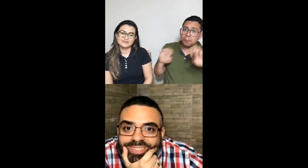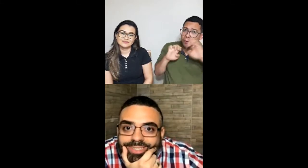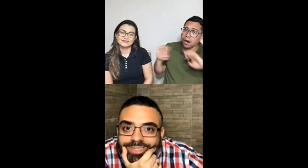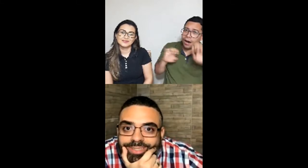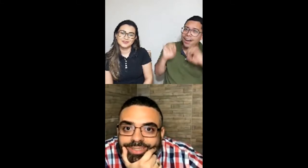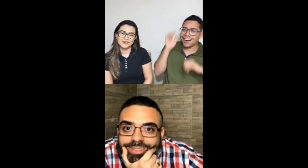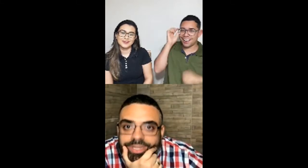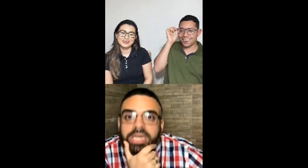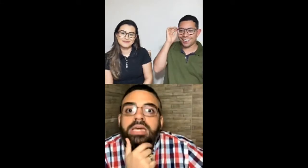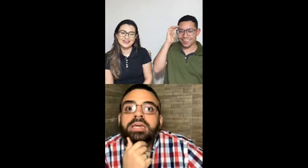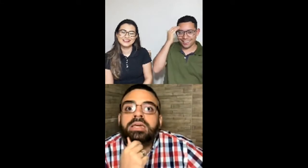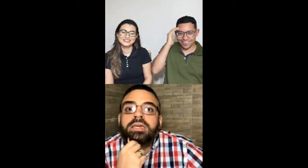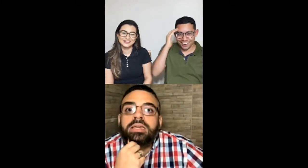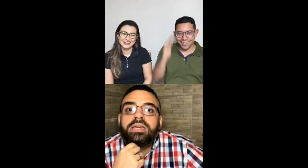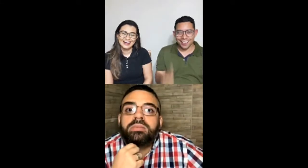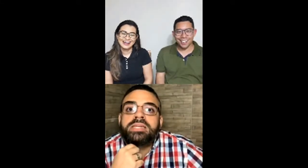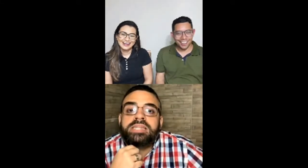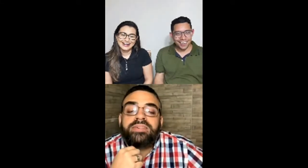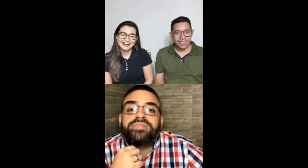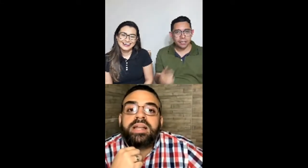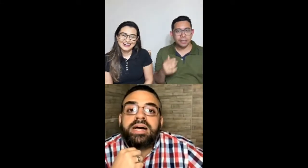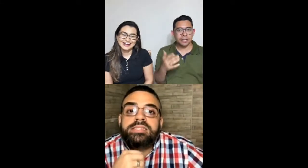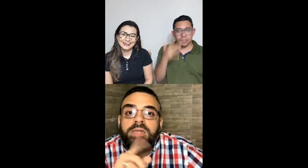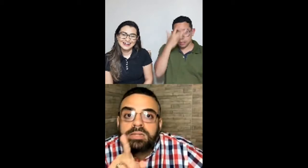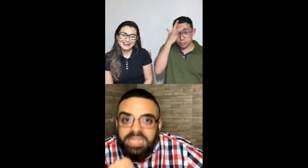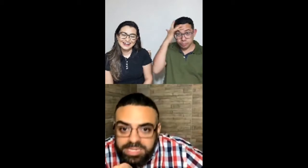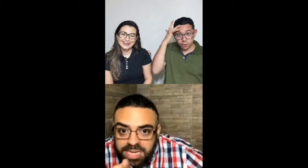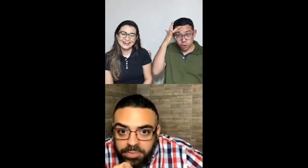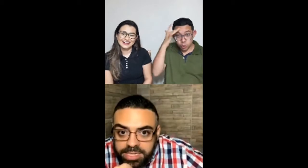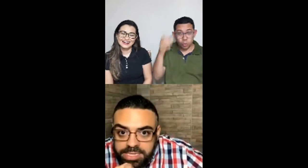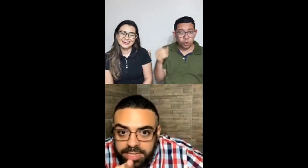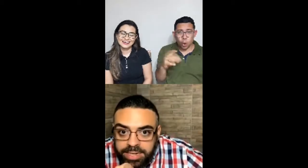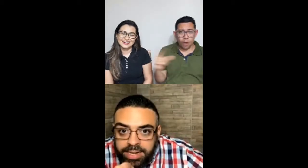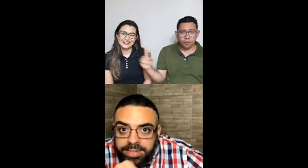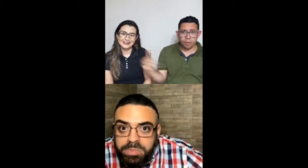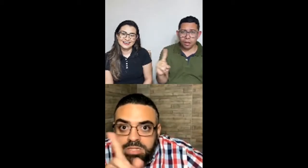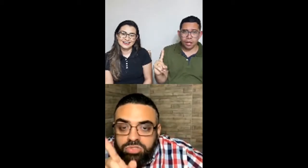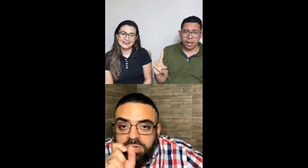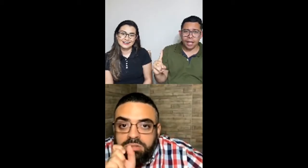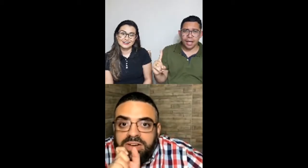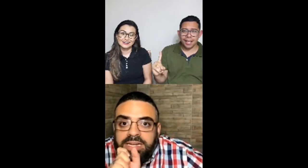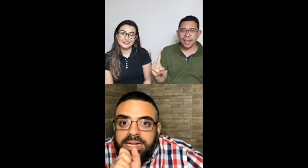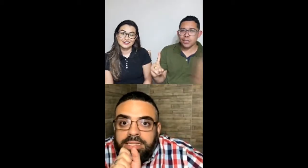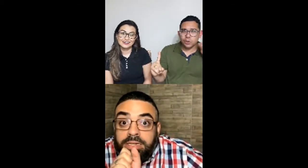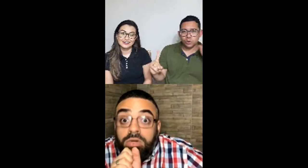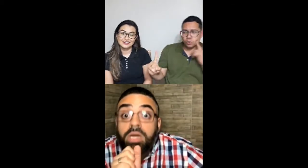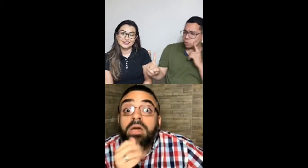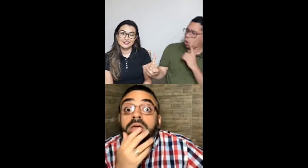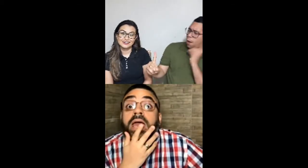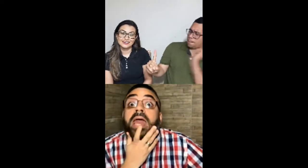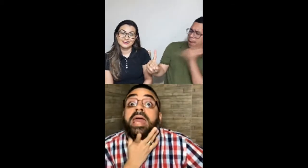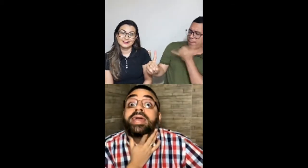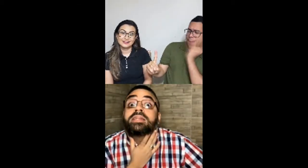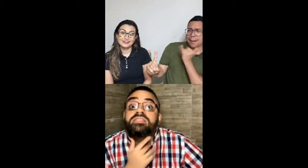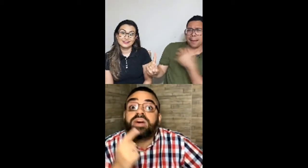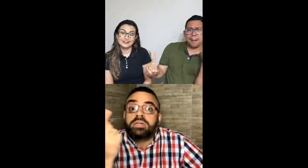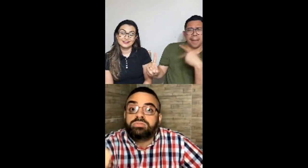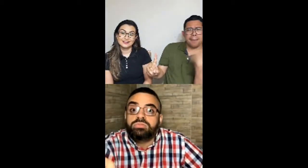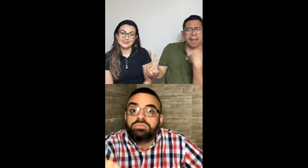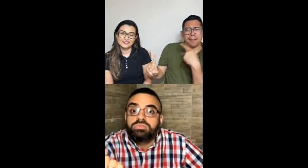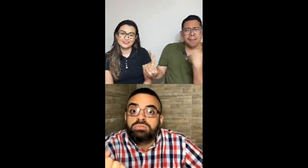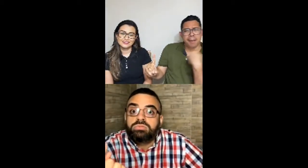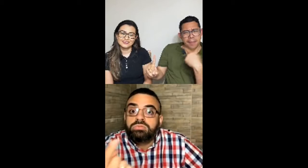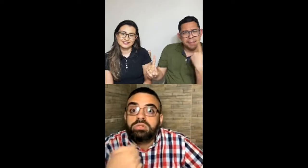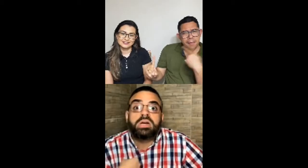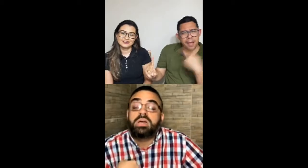os surdos começaram a evangelizar os visitantes. E começavam a falar assim, ó, sabe esse amuleto